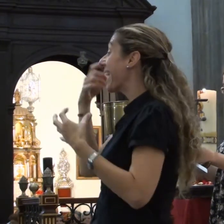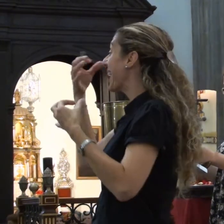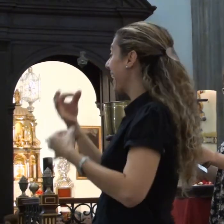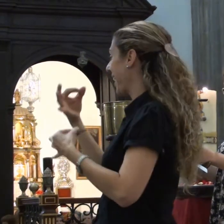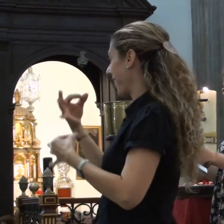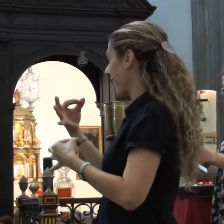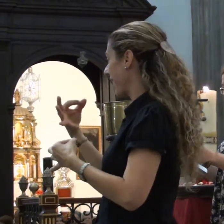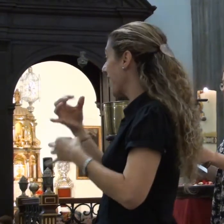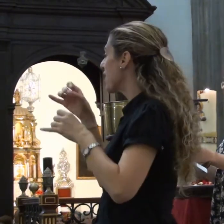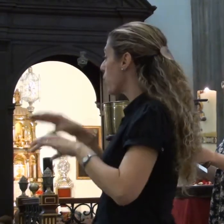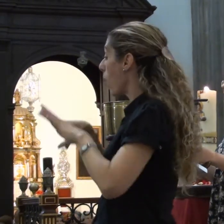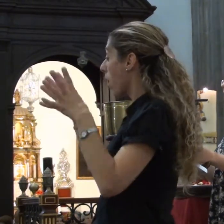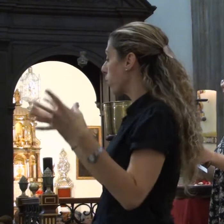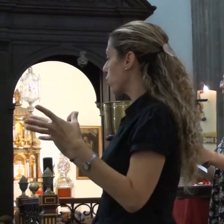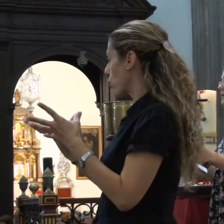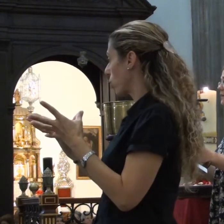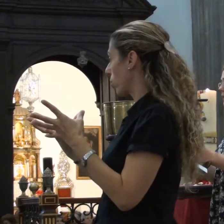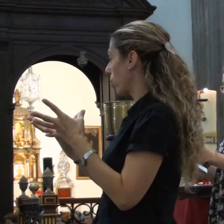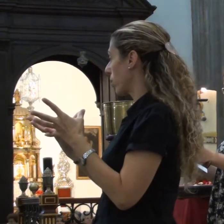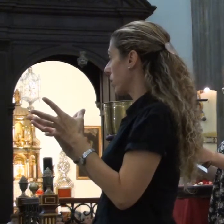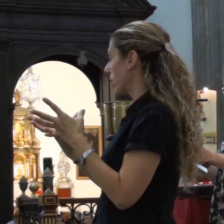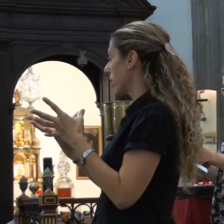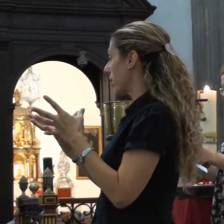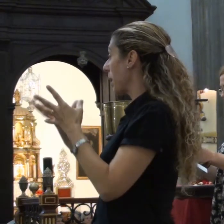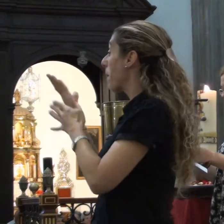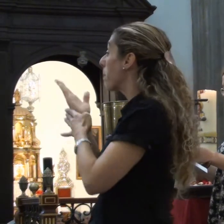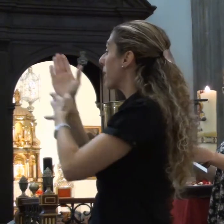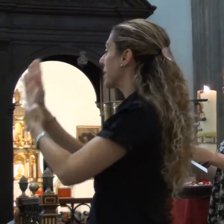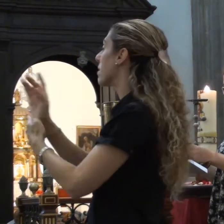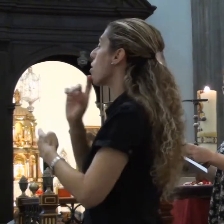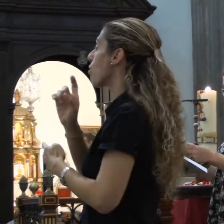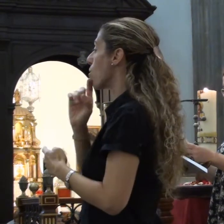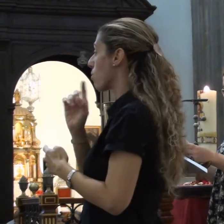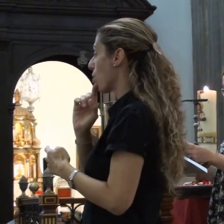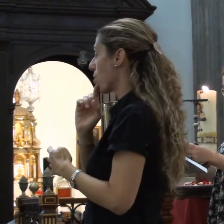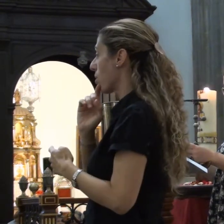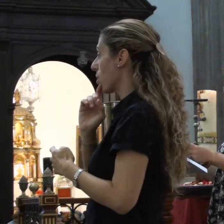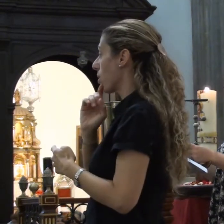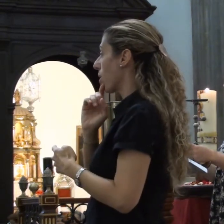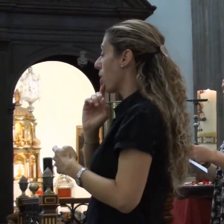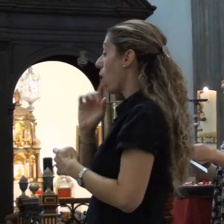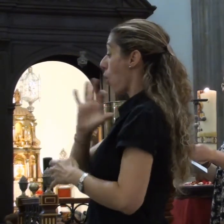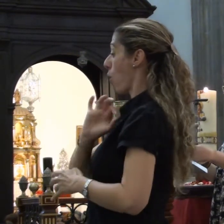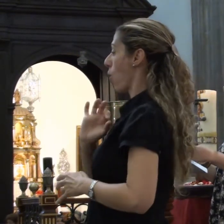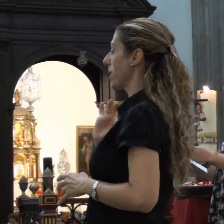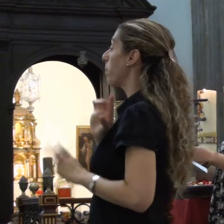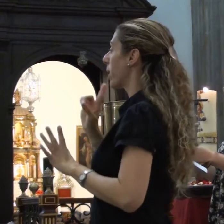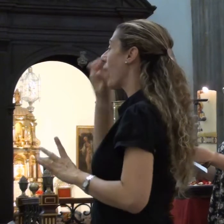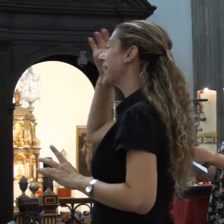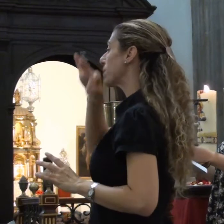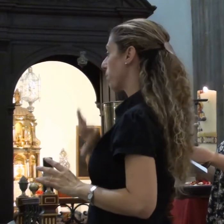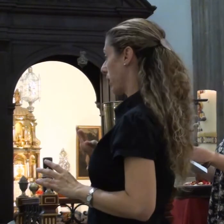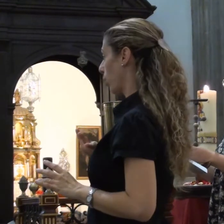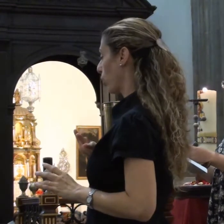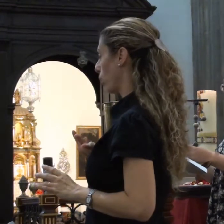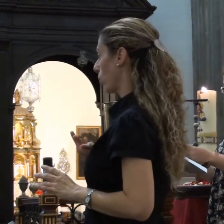es del mundo y que se presenta a este adornada con las joyas espirituales de los dones y